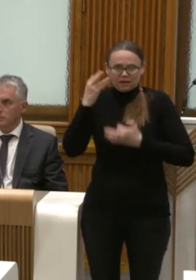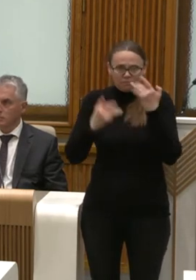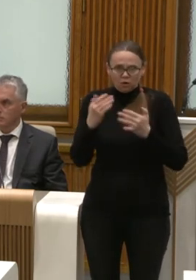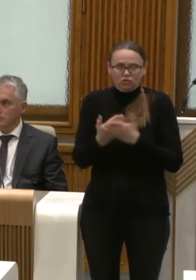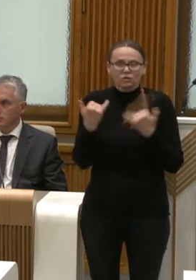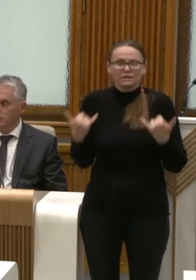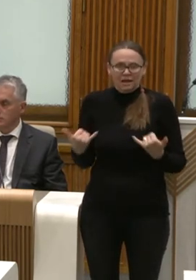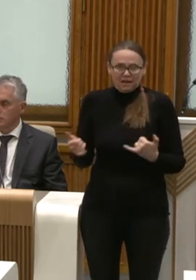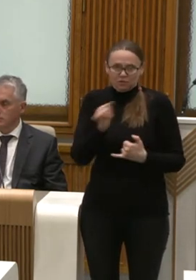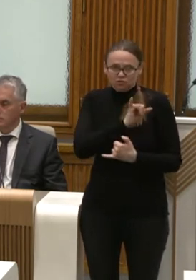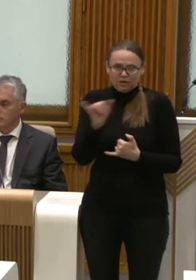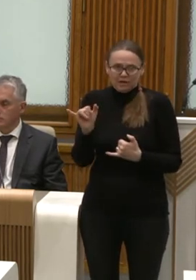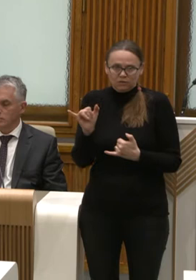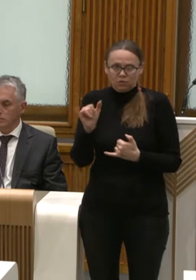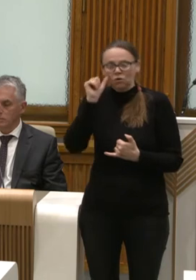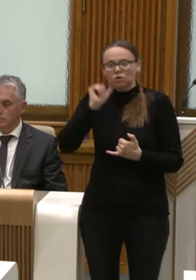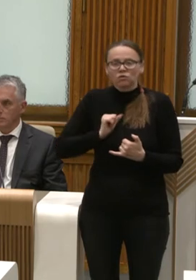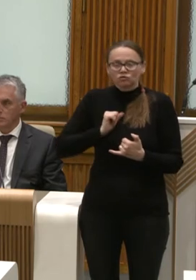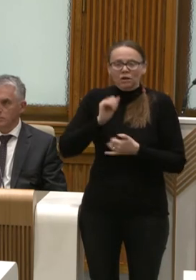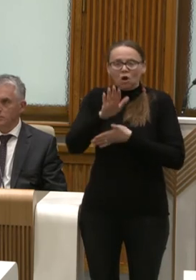leto. Včeraj ob